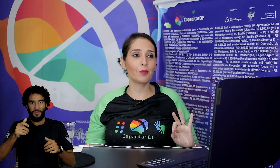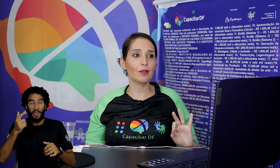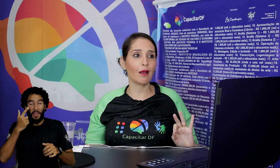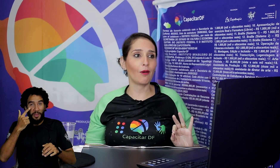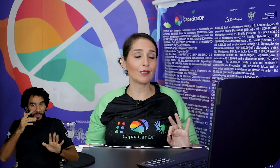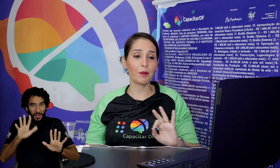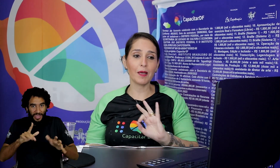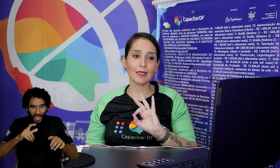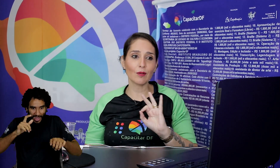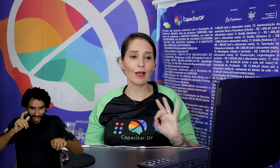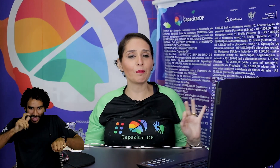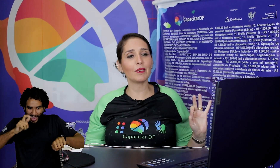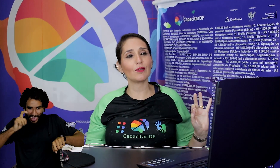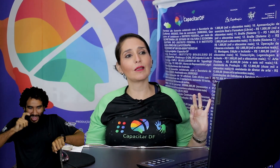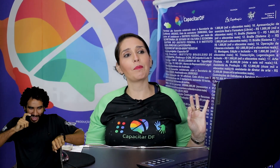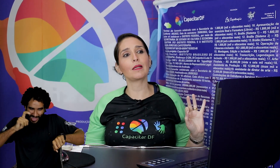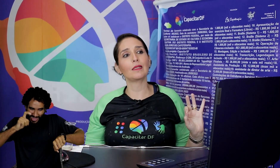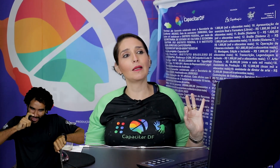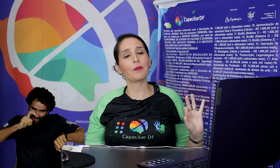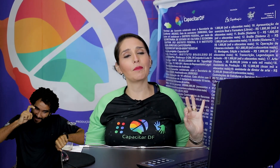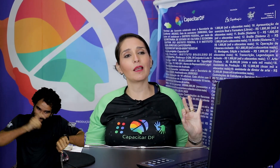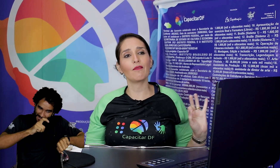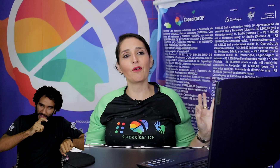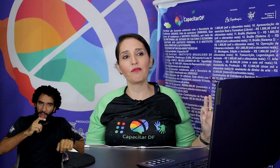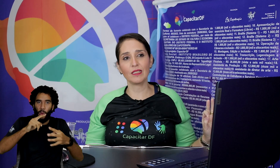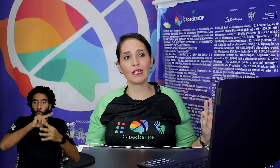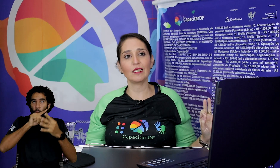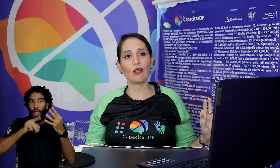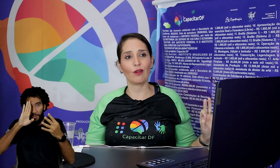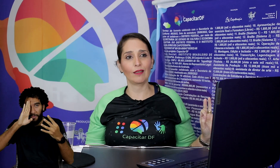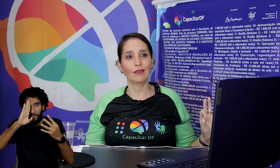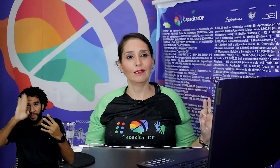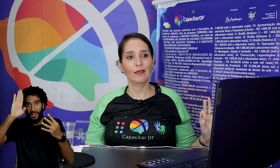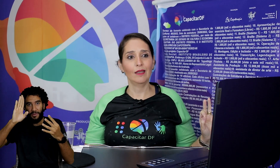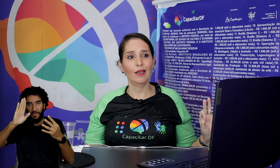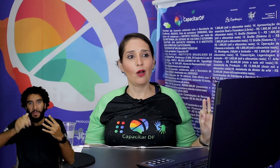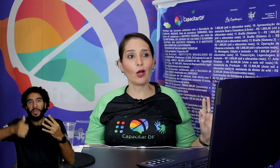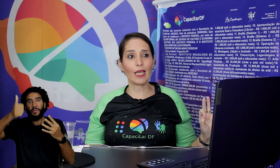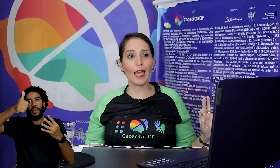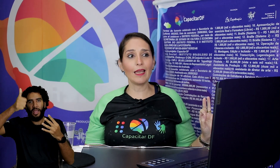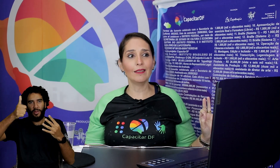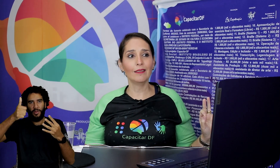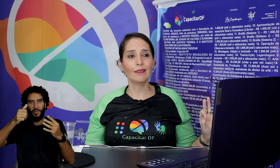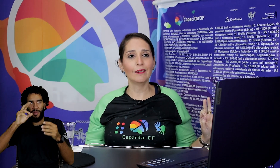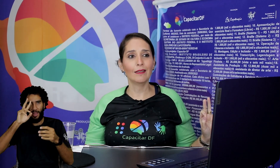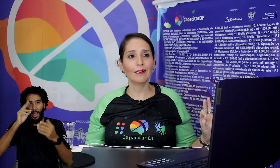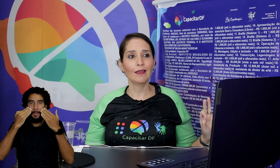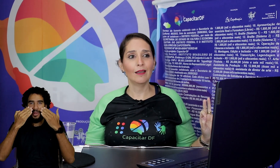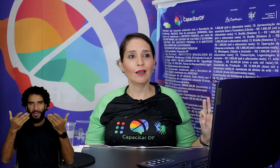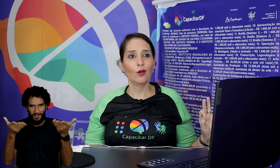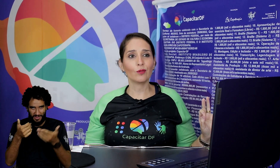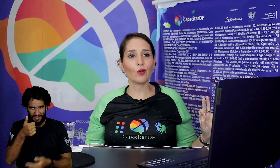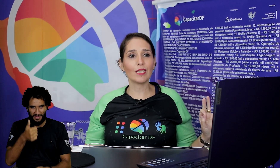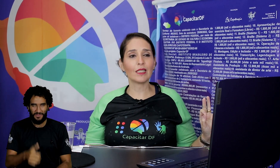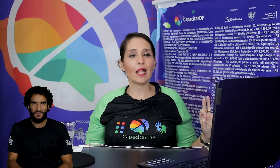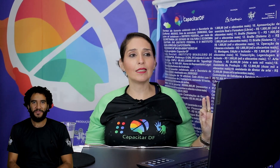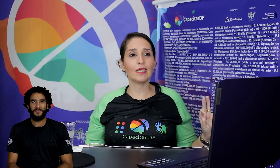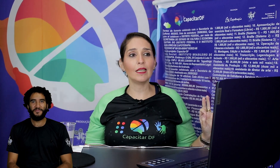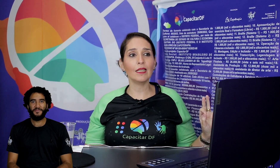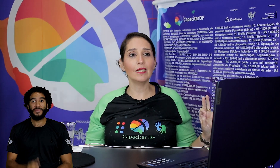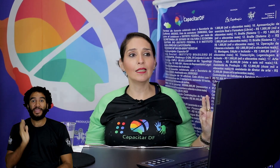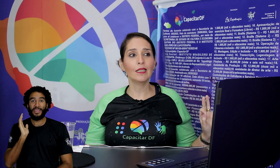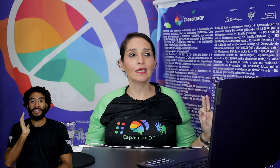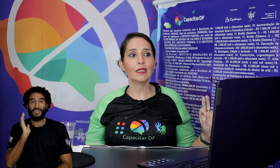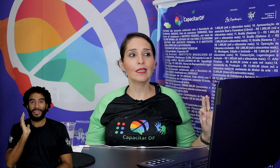aí no botão. As primeiras 4 pessoas que aparecerem para mim aqui vão fazer a história. Ok? 1, 2, 3